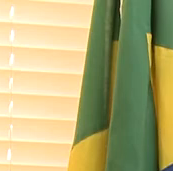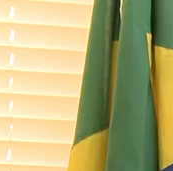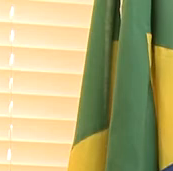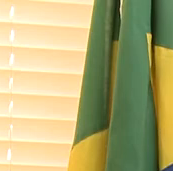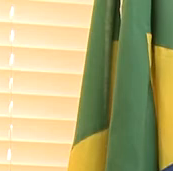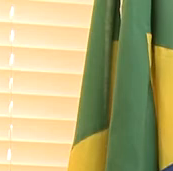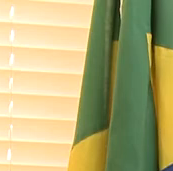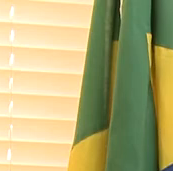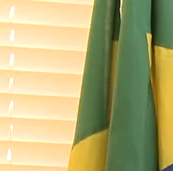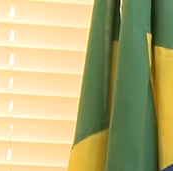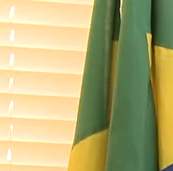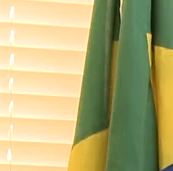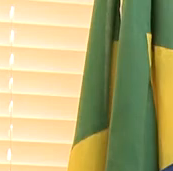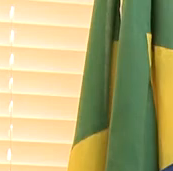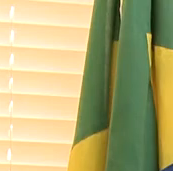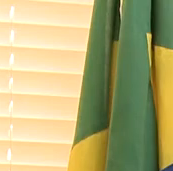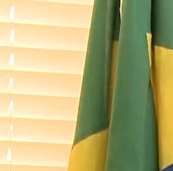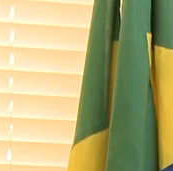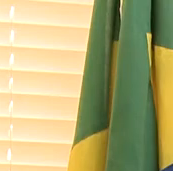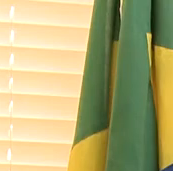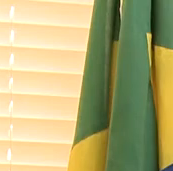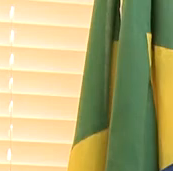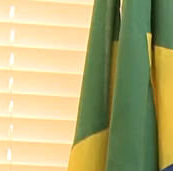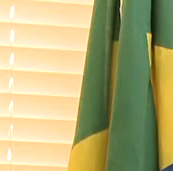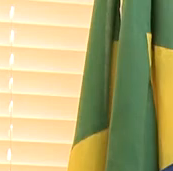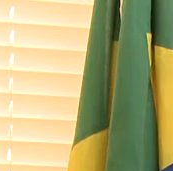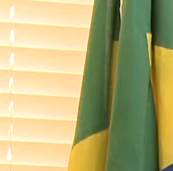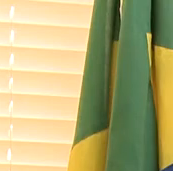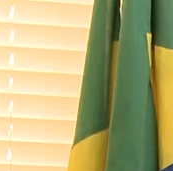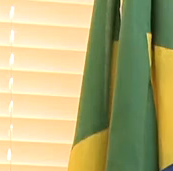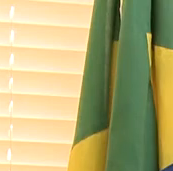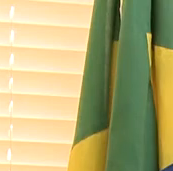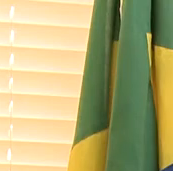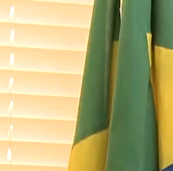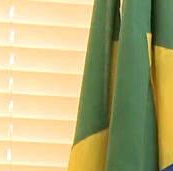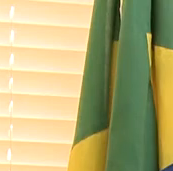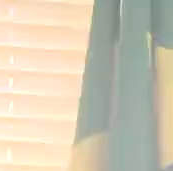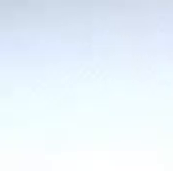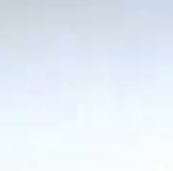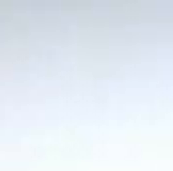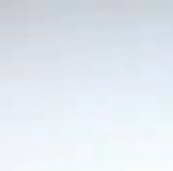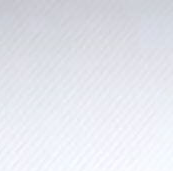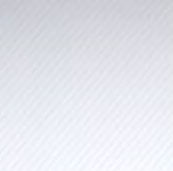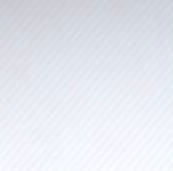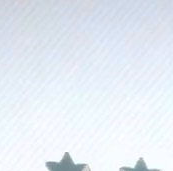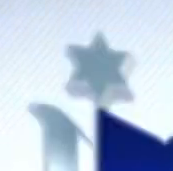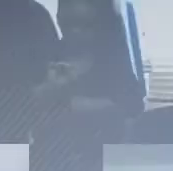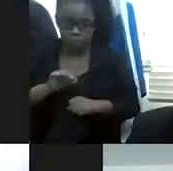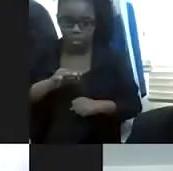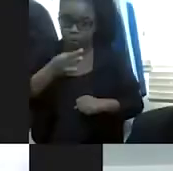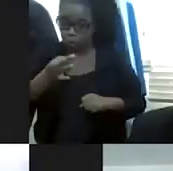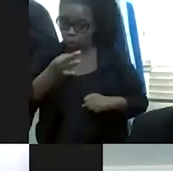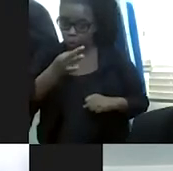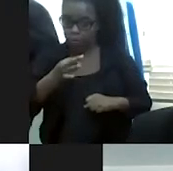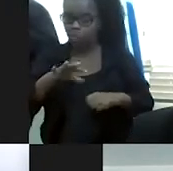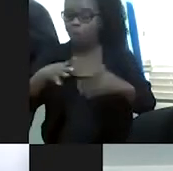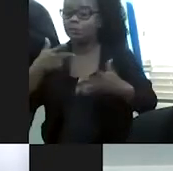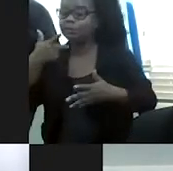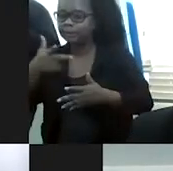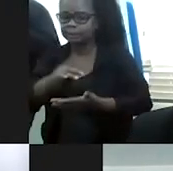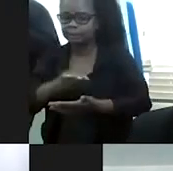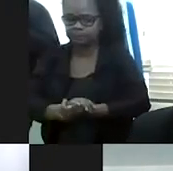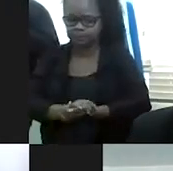nosso povo. Muito obrigado, vereadora Delsa, belíssimas palavras. Convido agora o vereador Nivan. Bom dia,